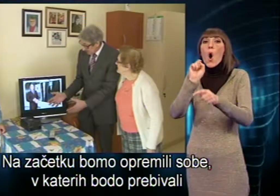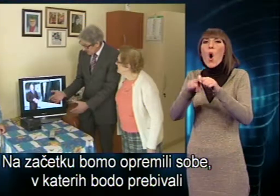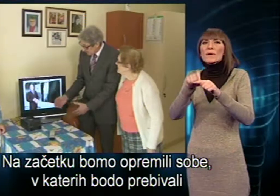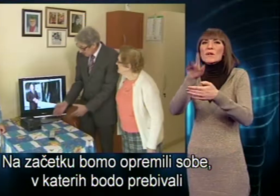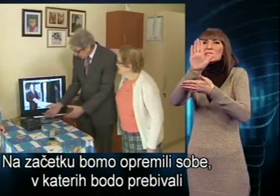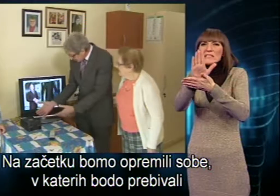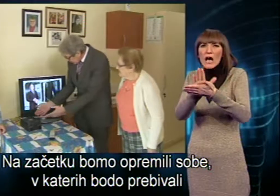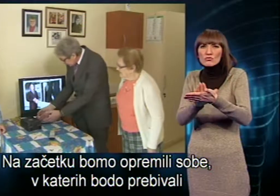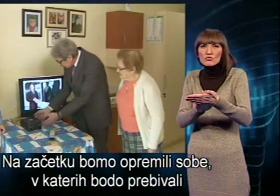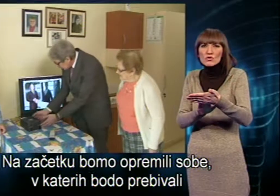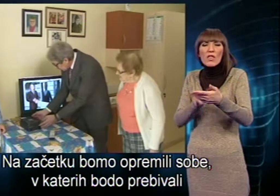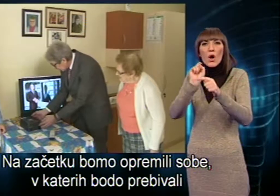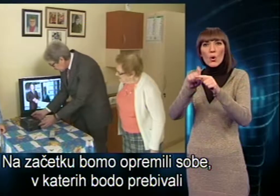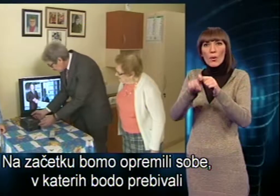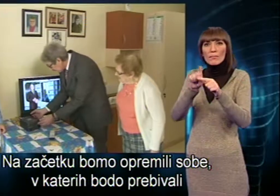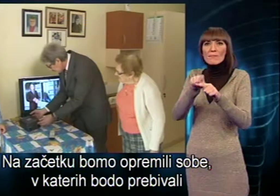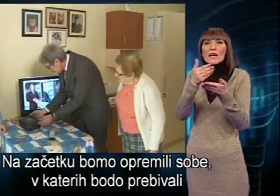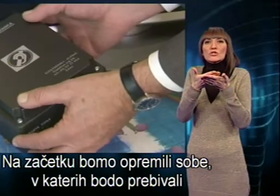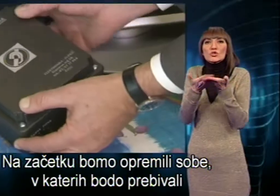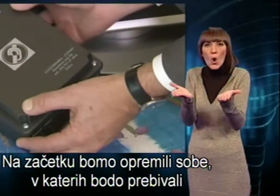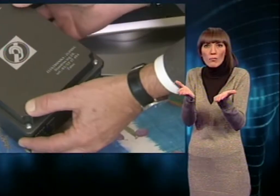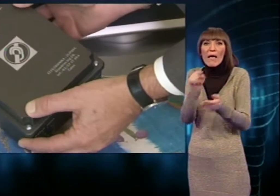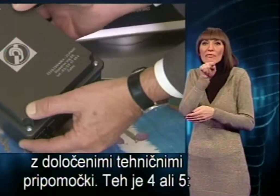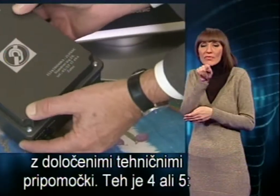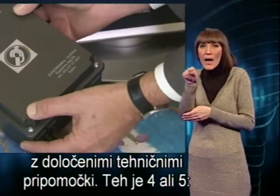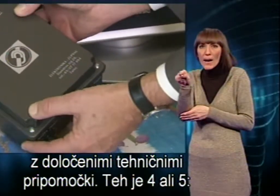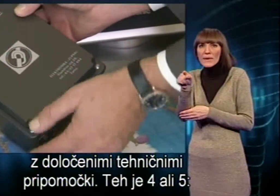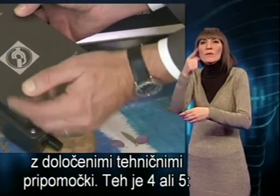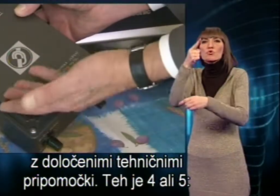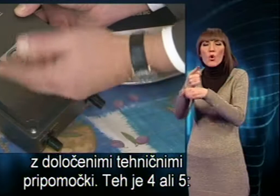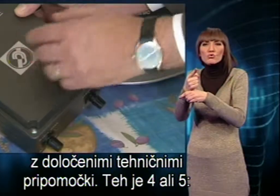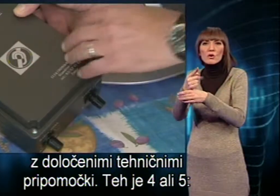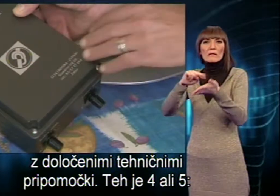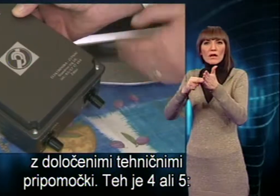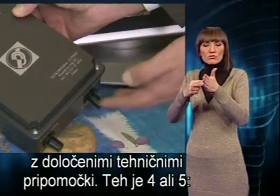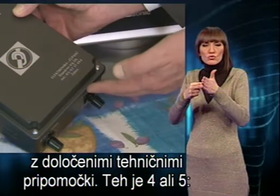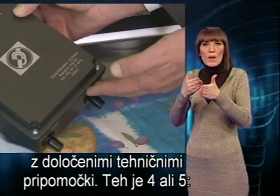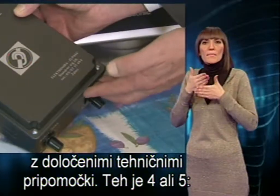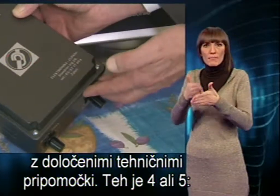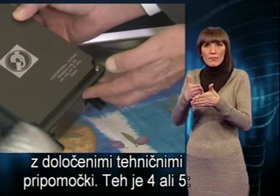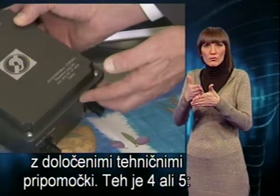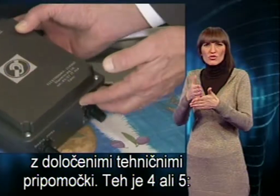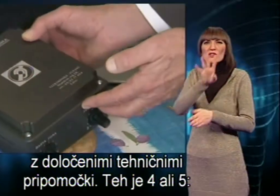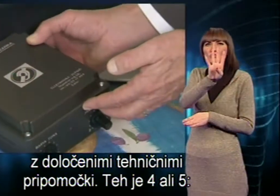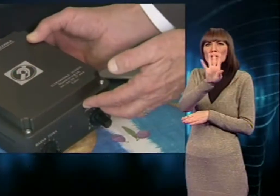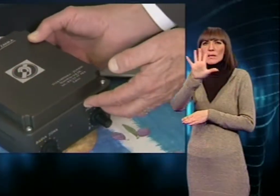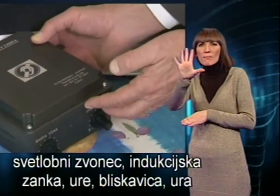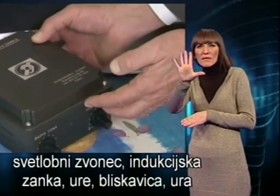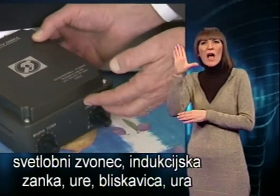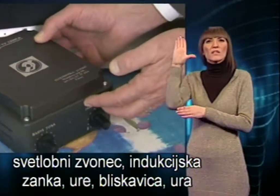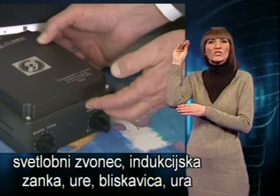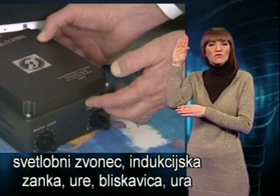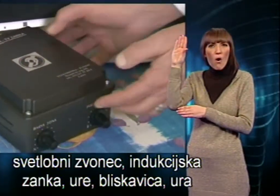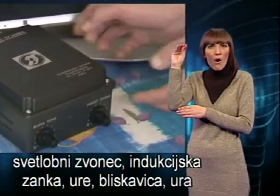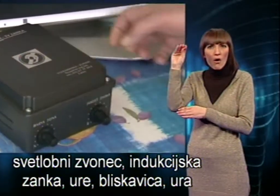začetku sobe, tam, kjer bodo prebivali z določenimi tehničnimi pripomočki, teh je 4 ali 5, svetlobni zvonec,